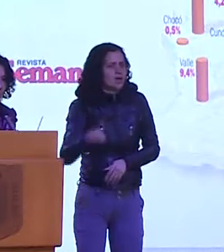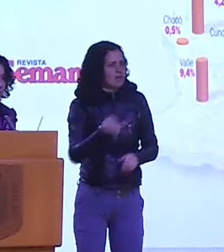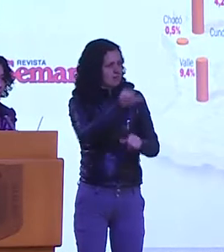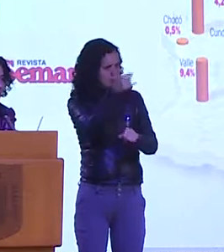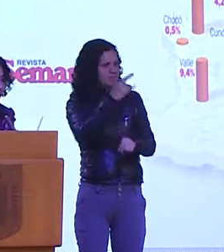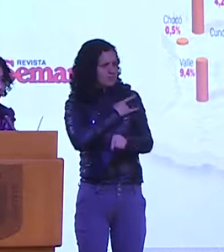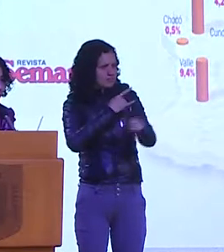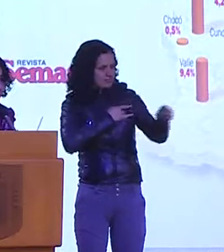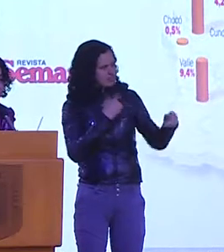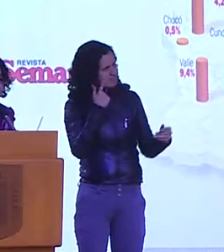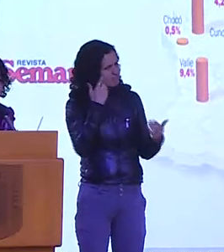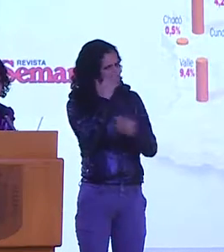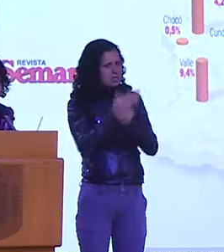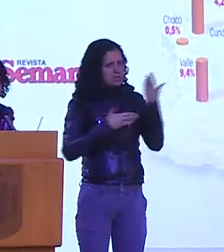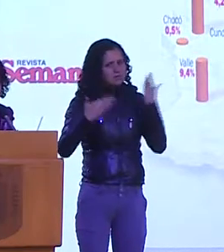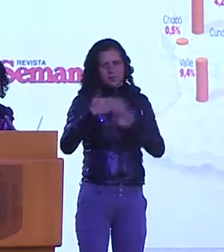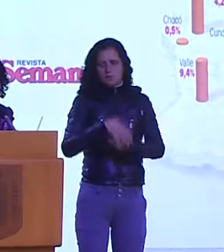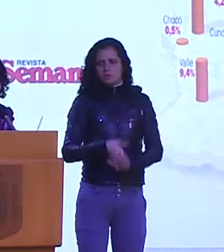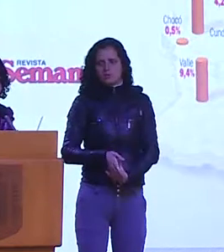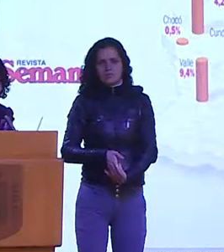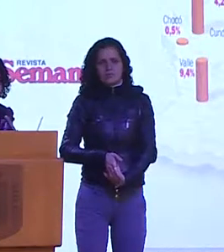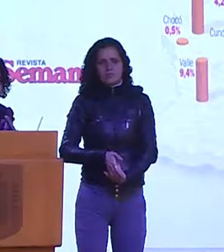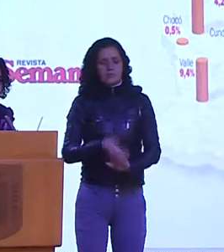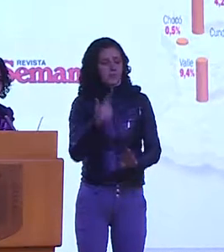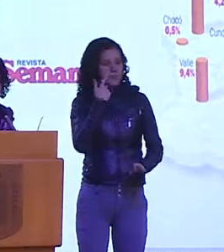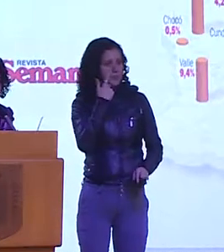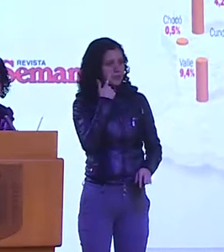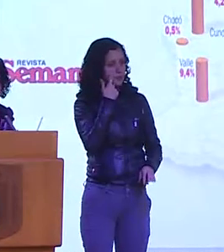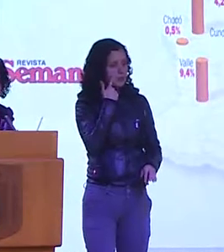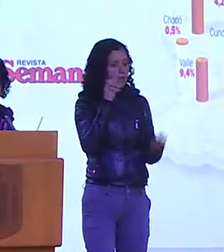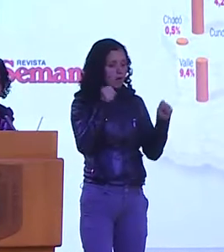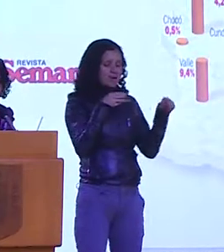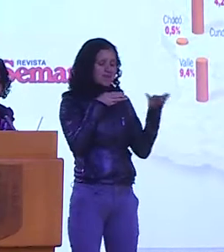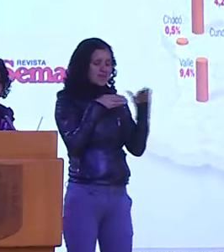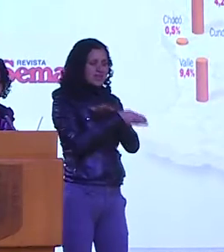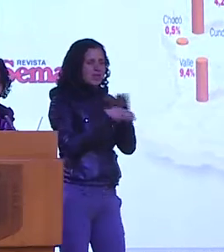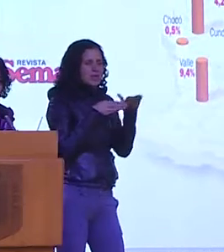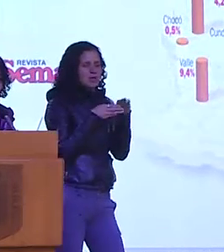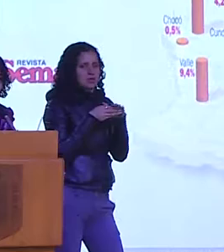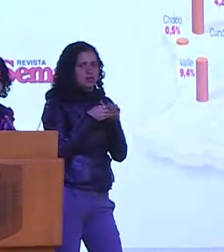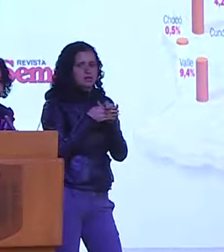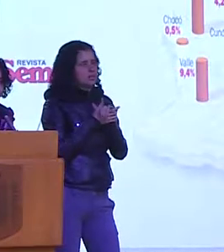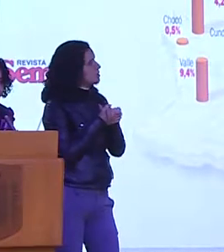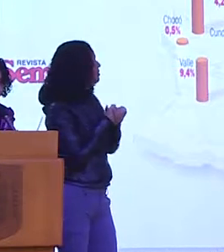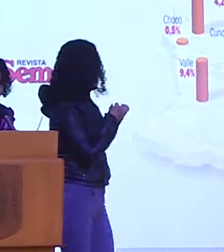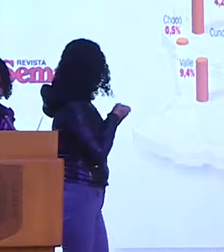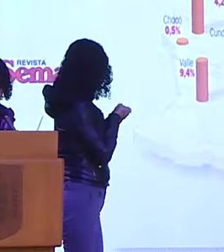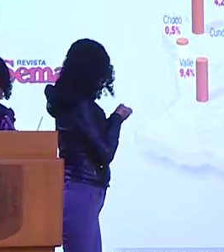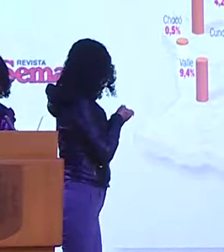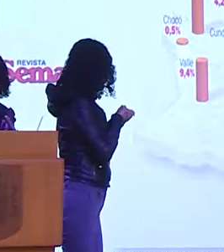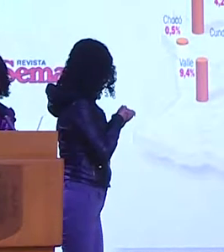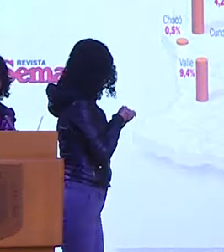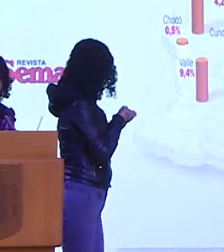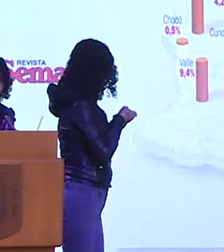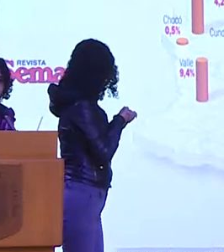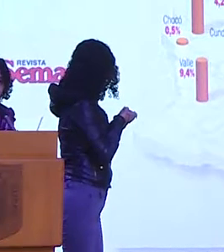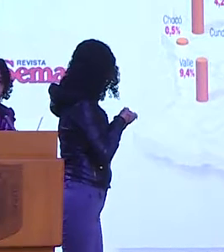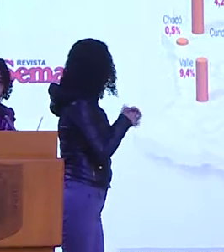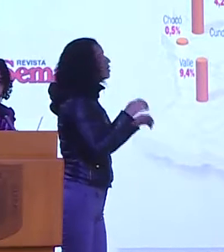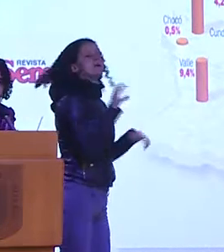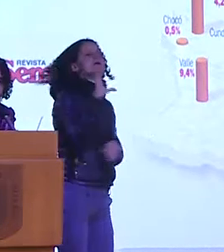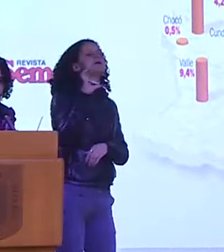que miráramos. En el terreno de ingresos, Bogotá tiene